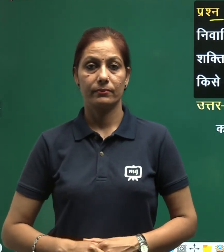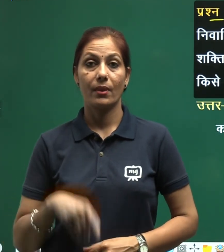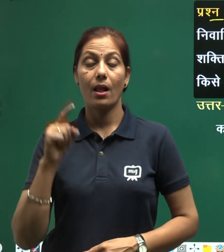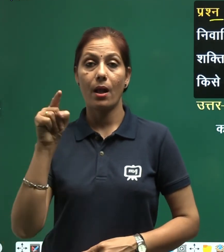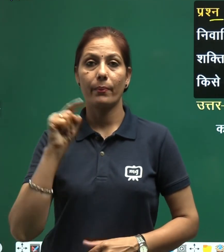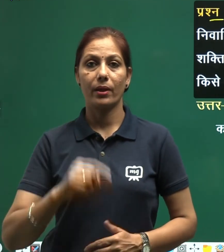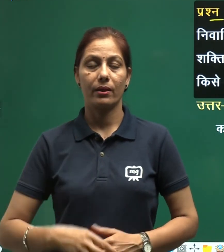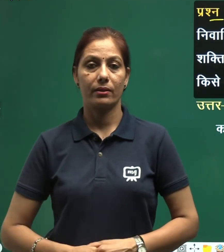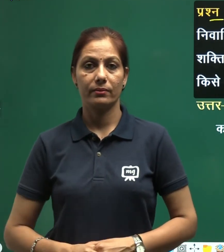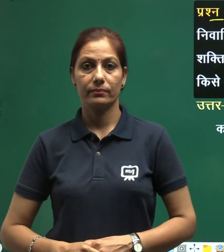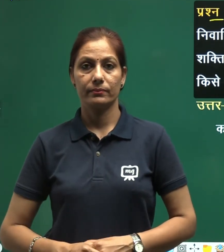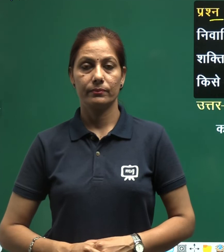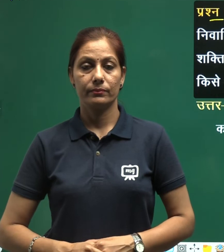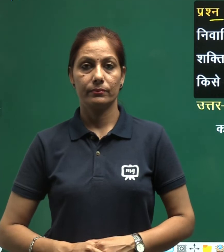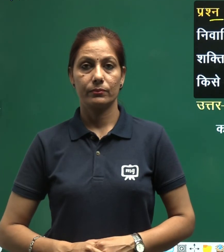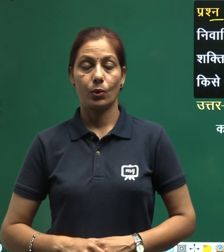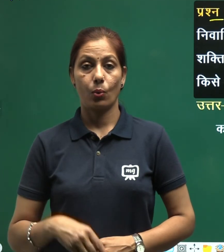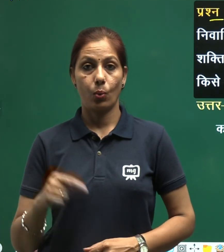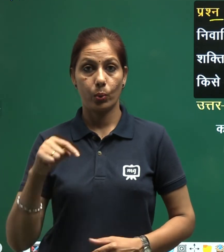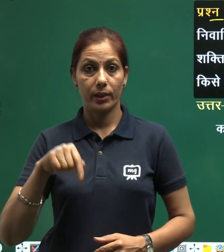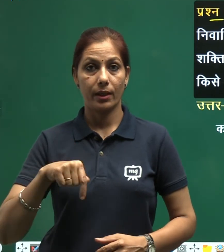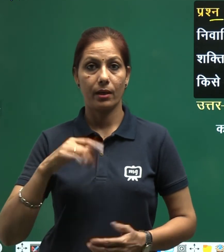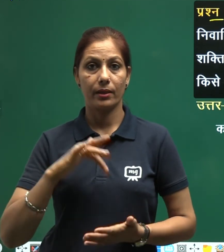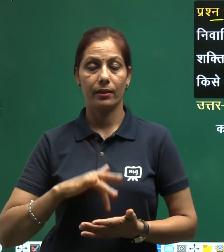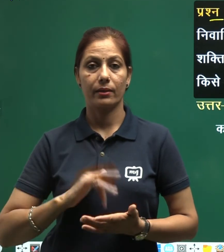आपके और यहां के